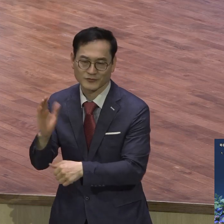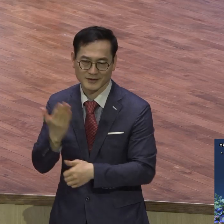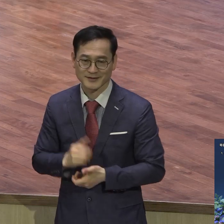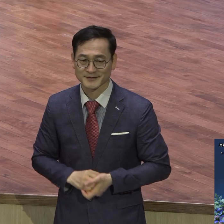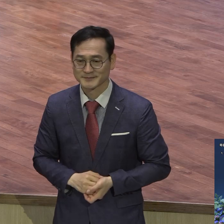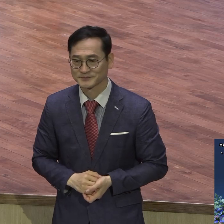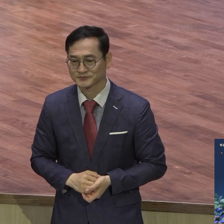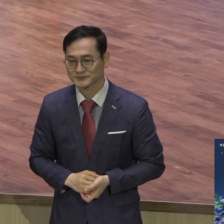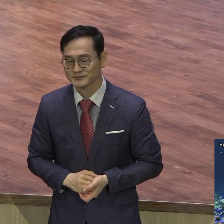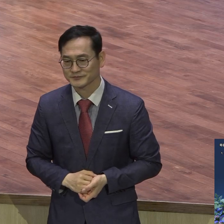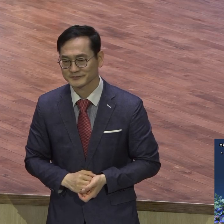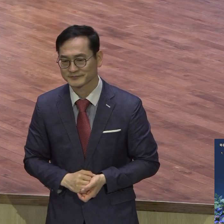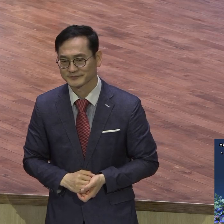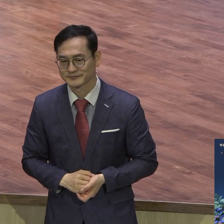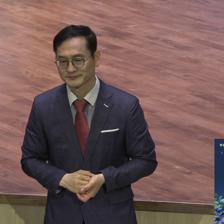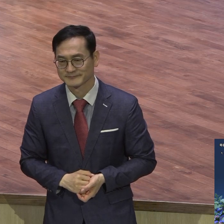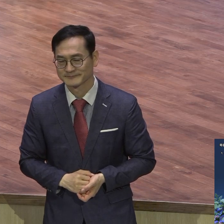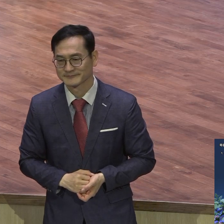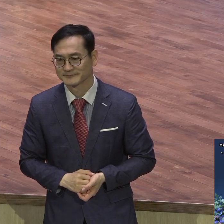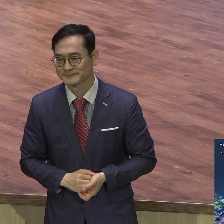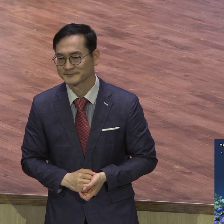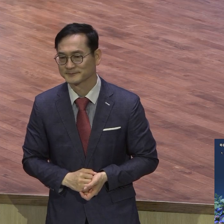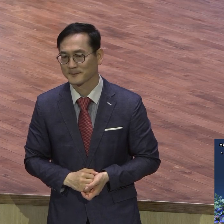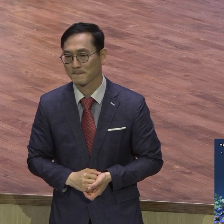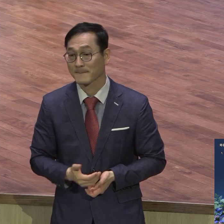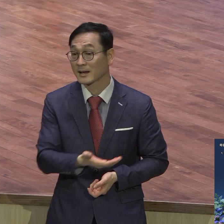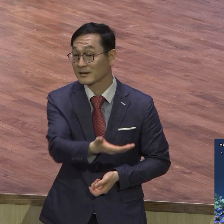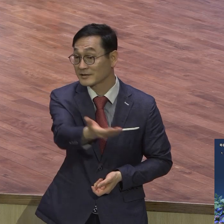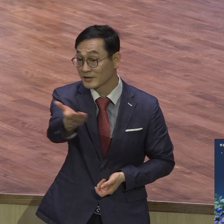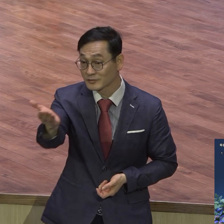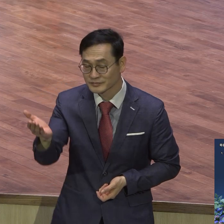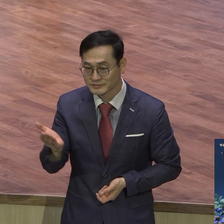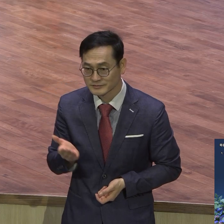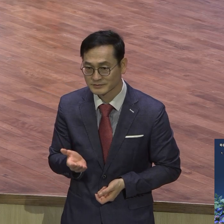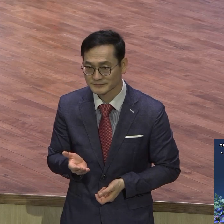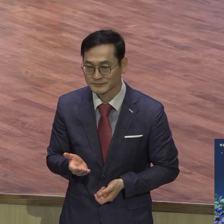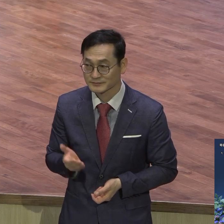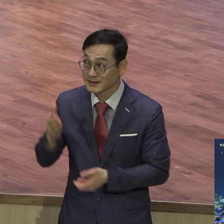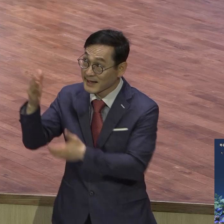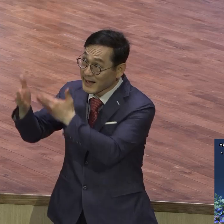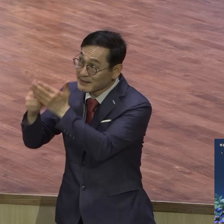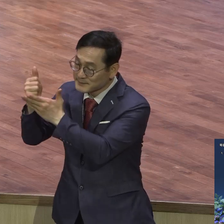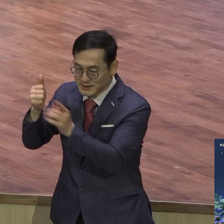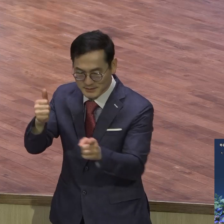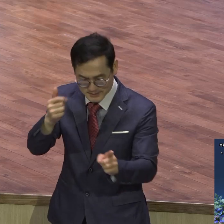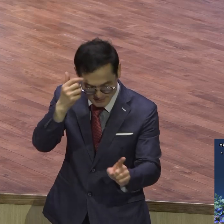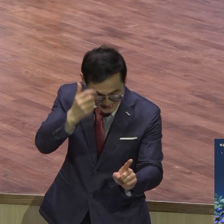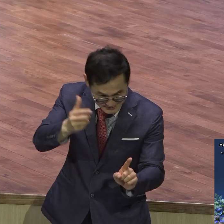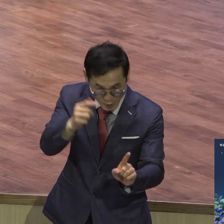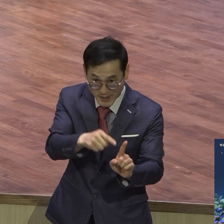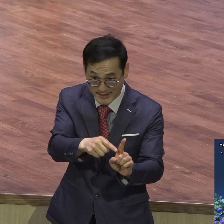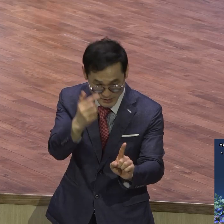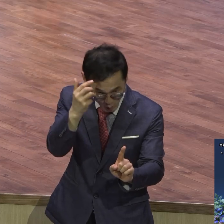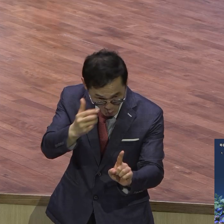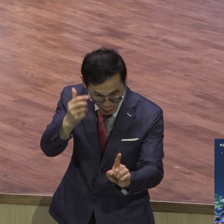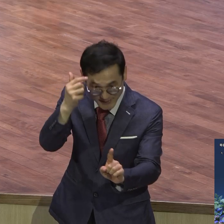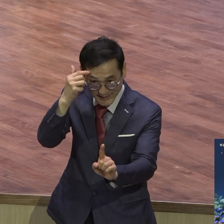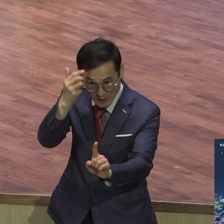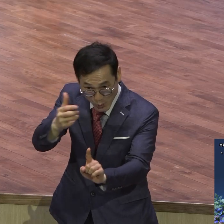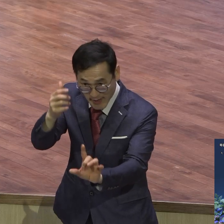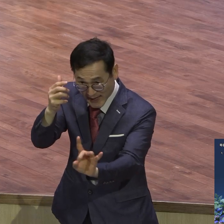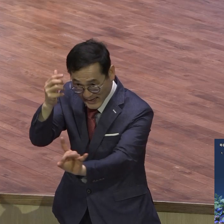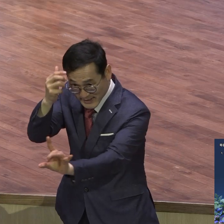성도 여러분 하나님께서 한 영혼 한 영혼의 소중의 여김을 보금적